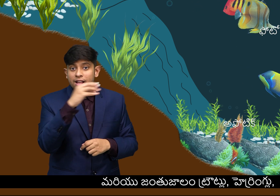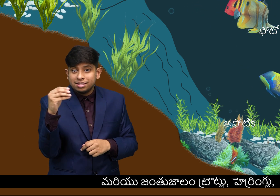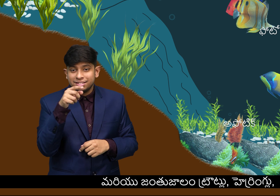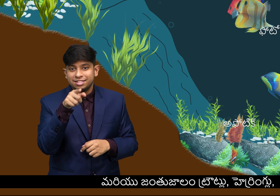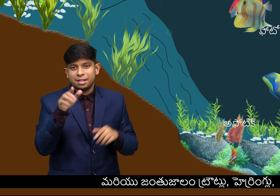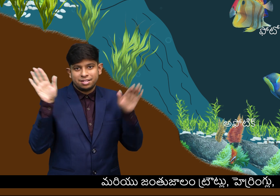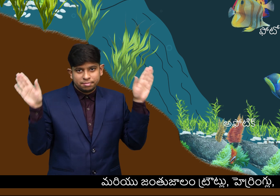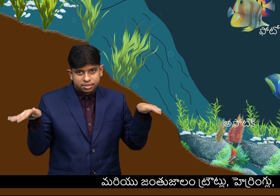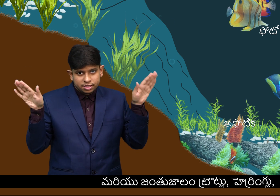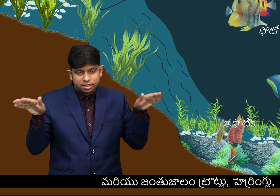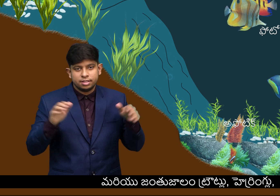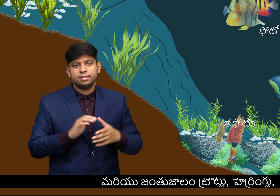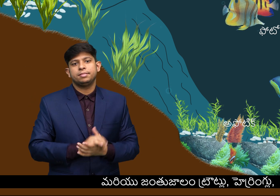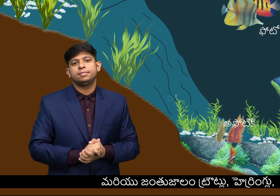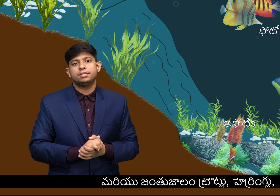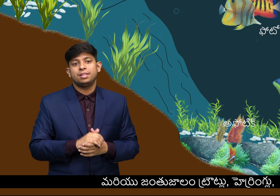హెరింగ్లు,